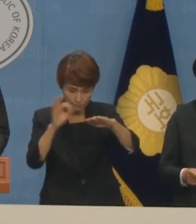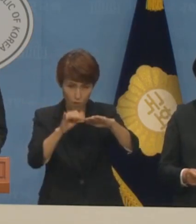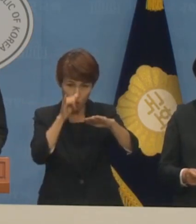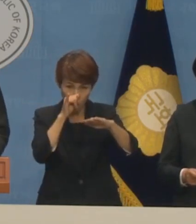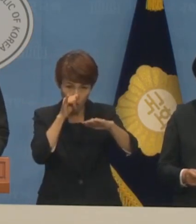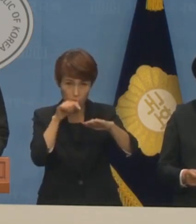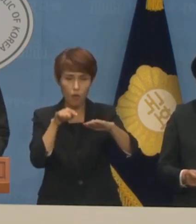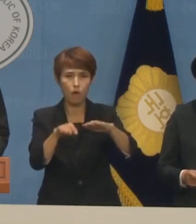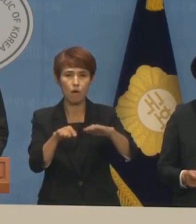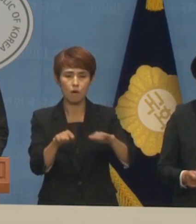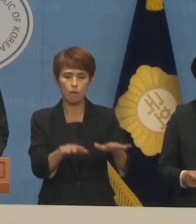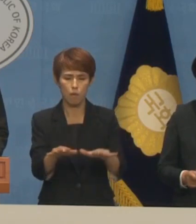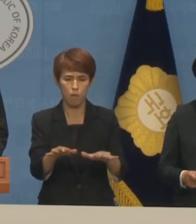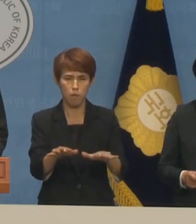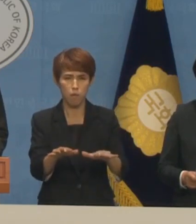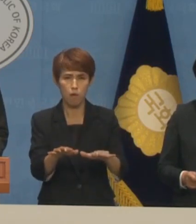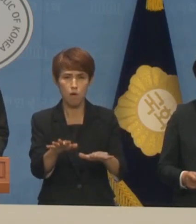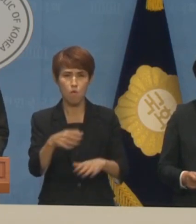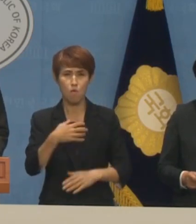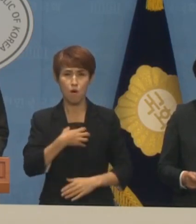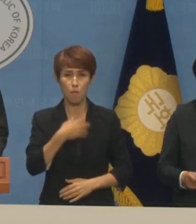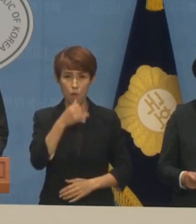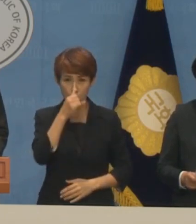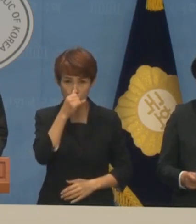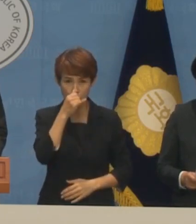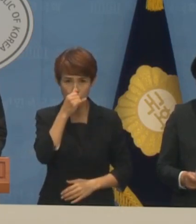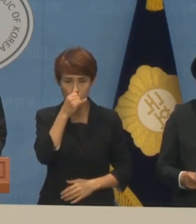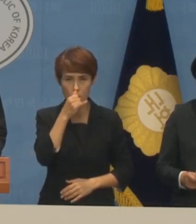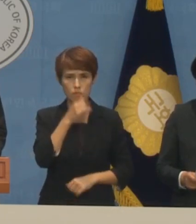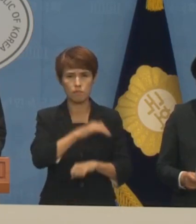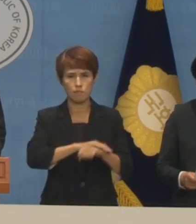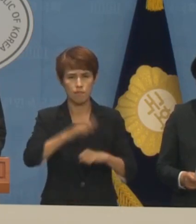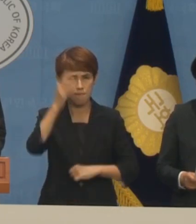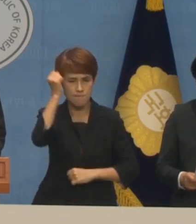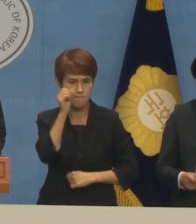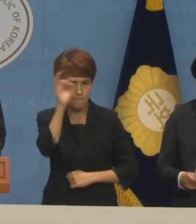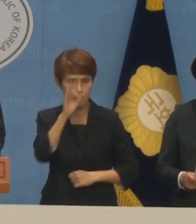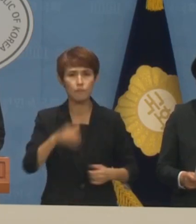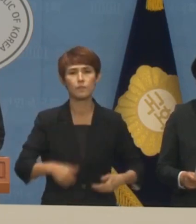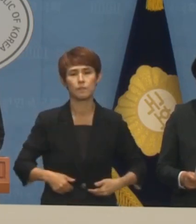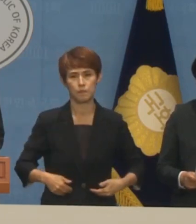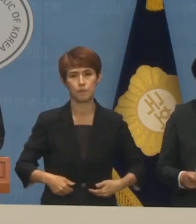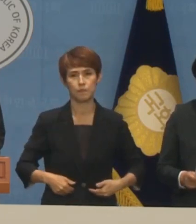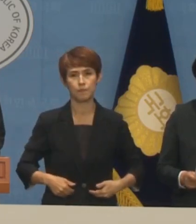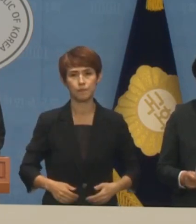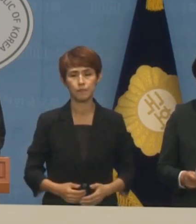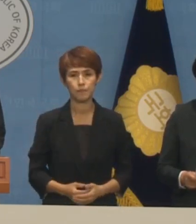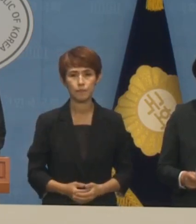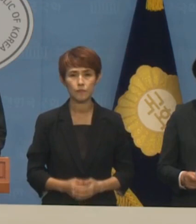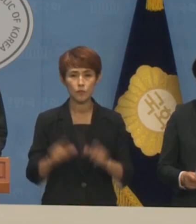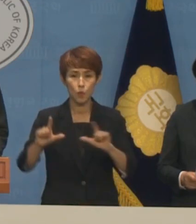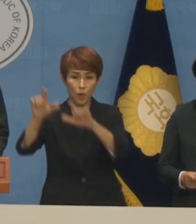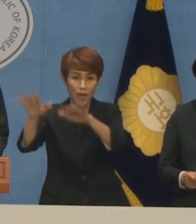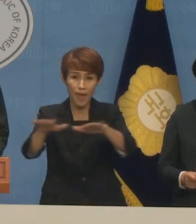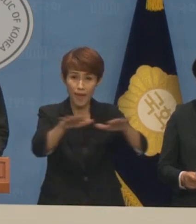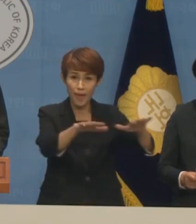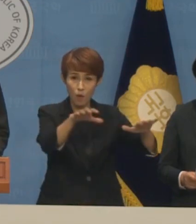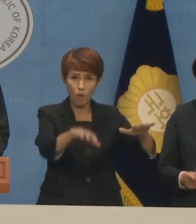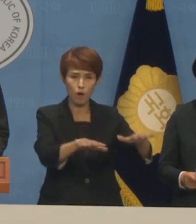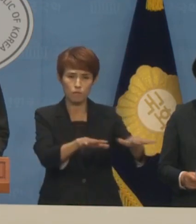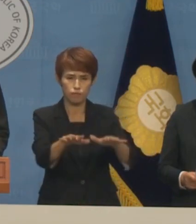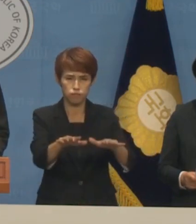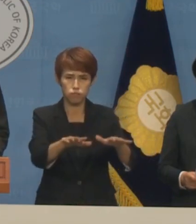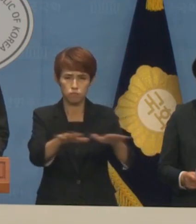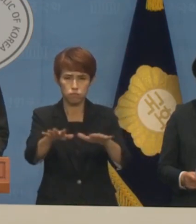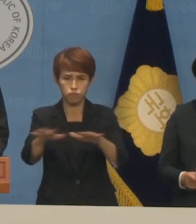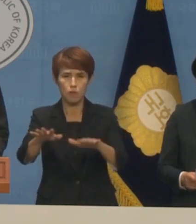있는 미소지진 등 전조증상을 놓쳐서는 안 될 것입니다. 동해안 지역은 전통적으로 지진이